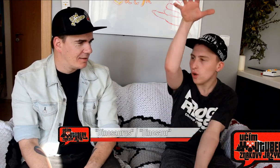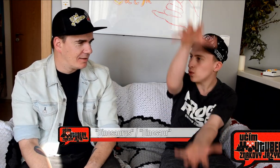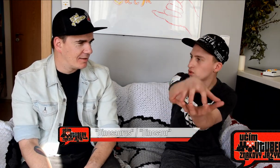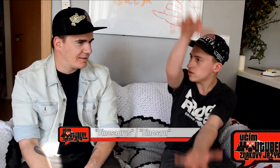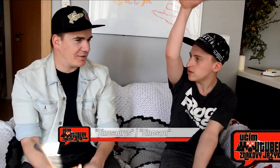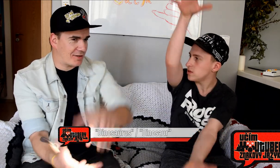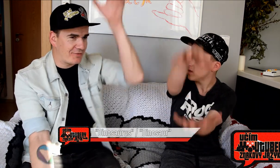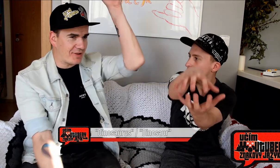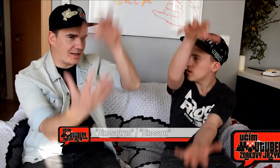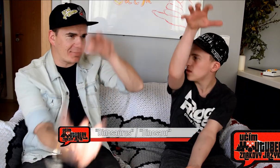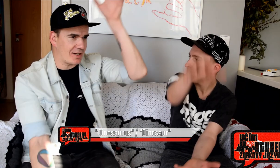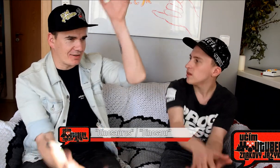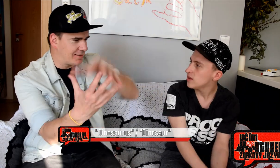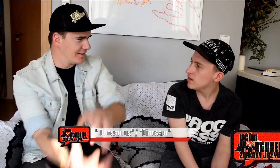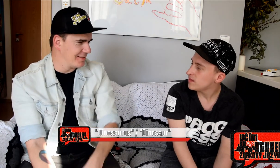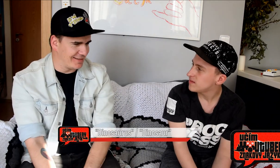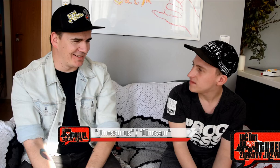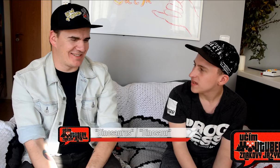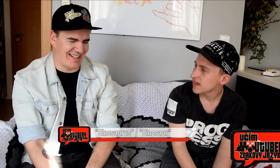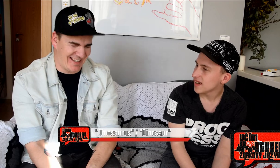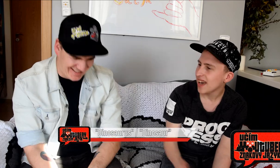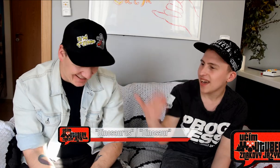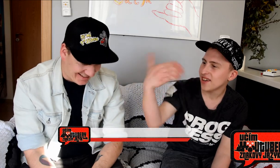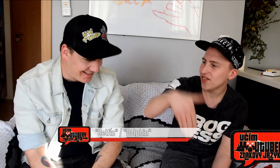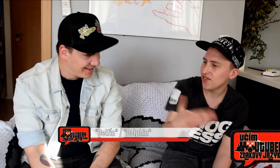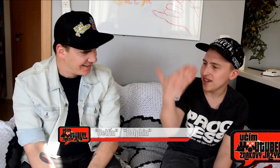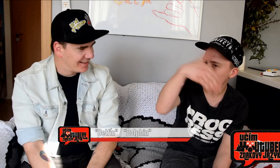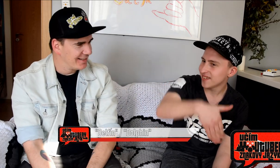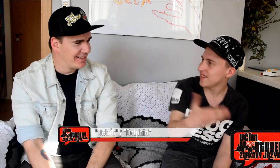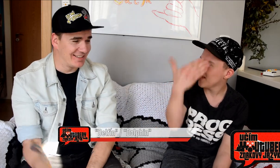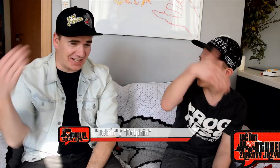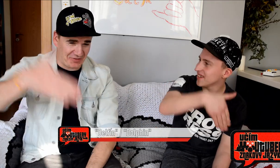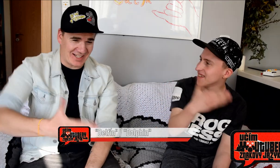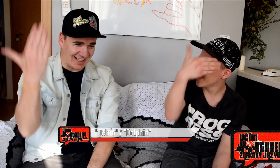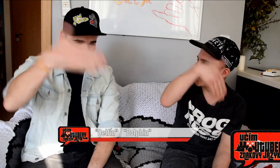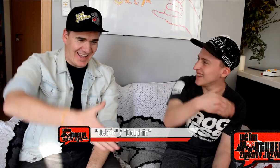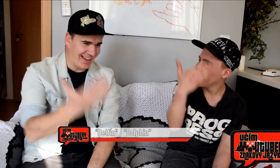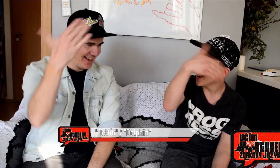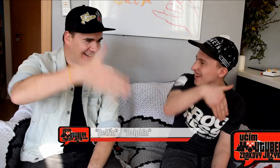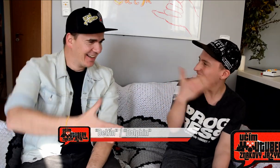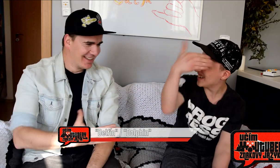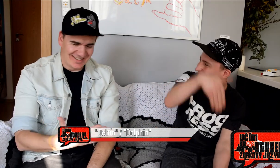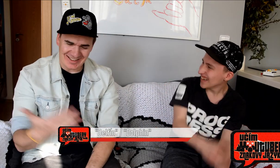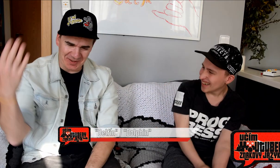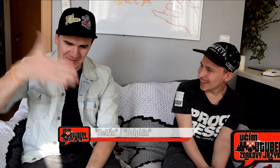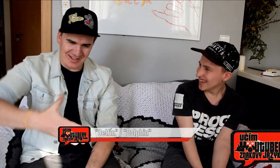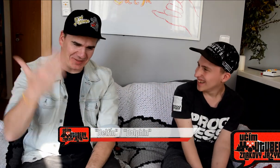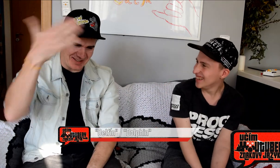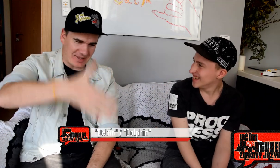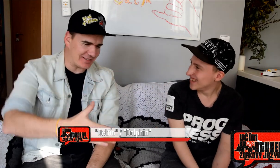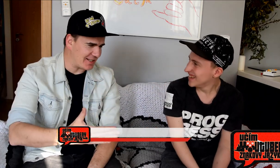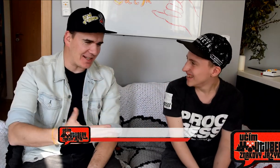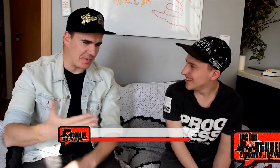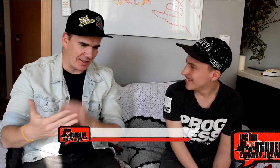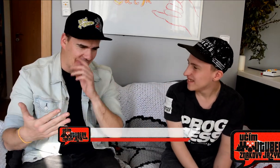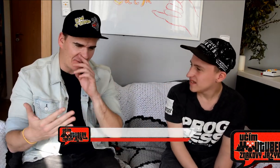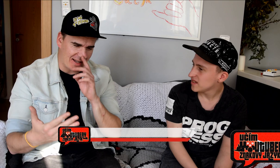Dinosaurus. Jako velký žralok. No. A delfín. Delfín je takhle? Jo. To je super, delfín. A to není ryba. Ryba je